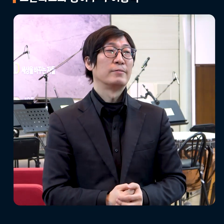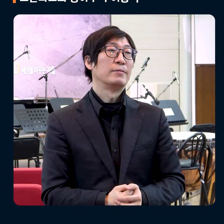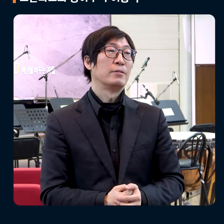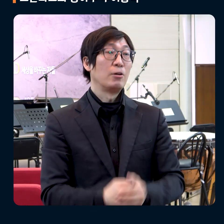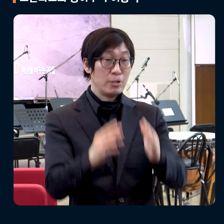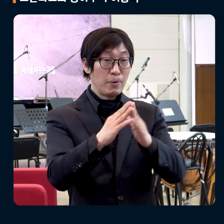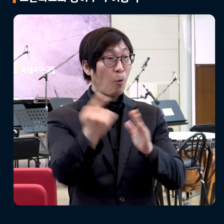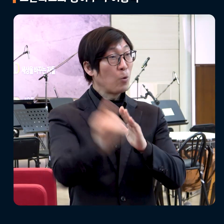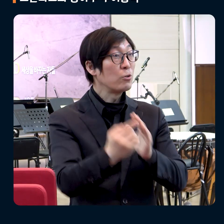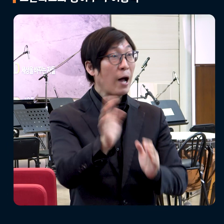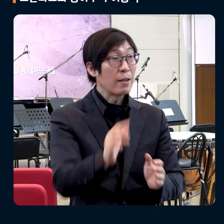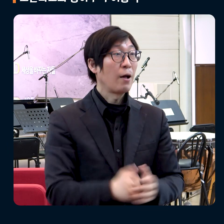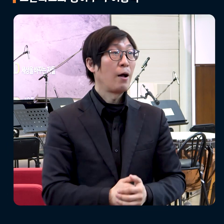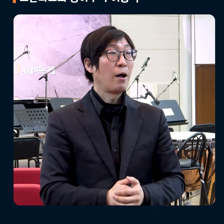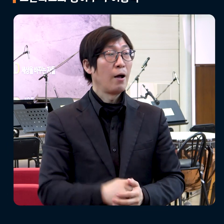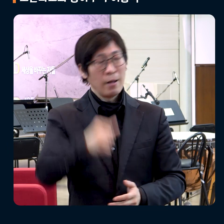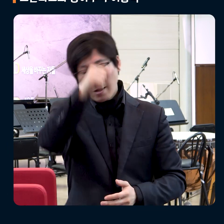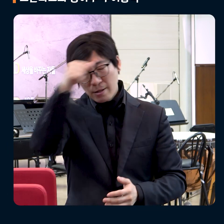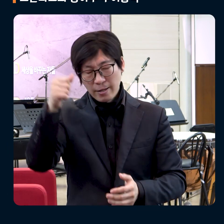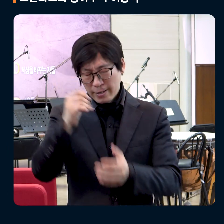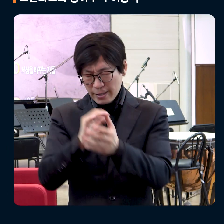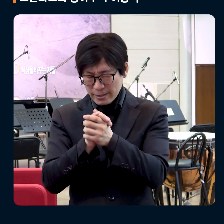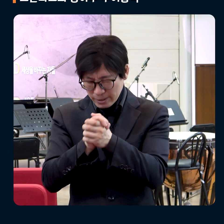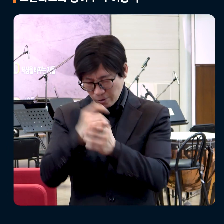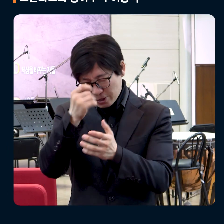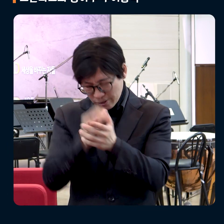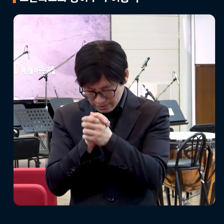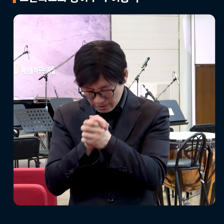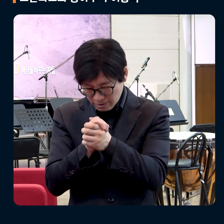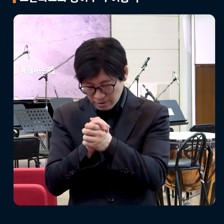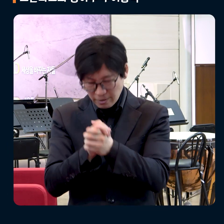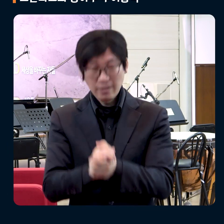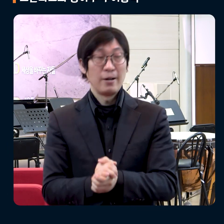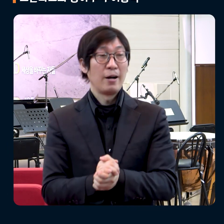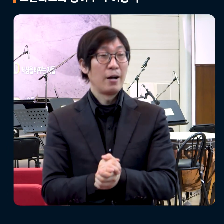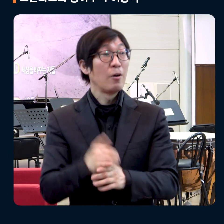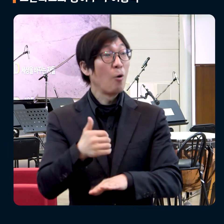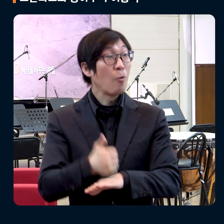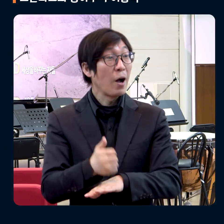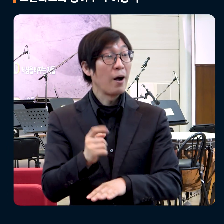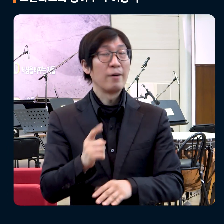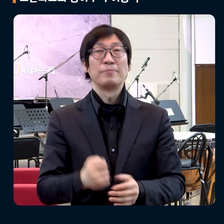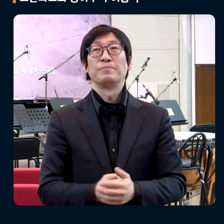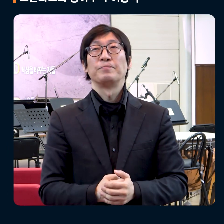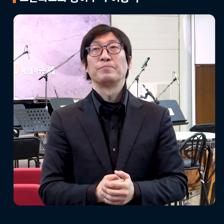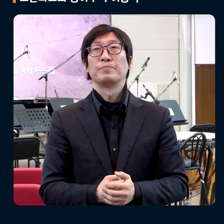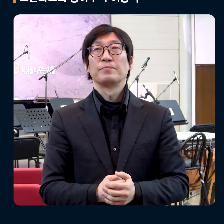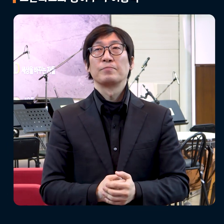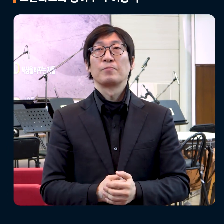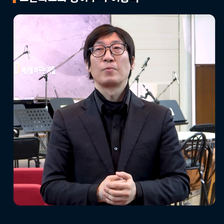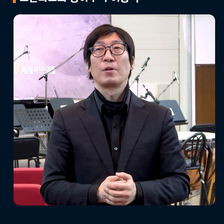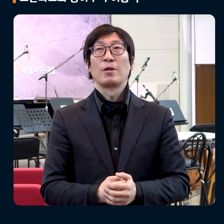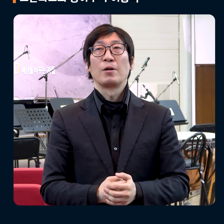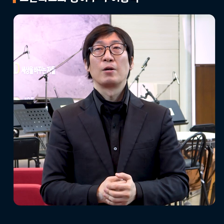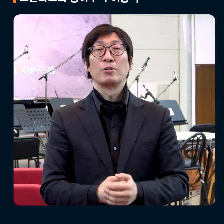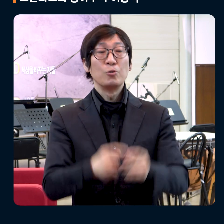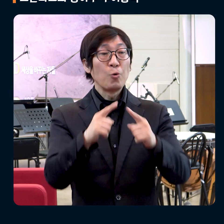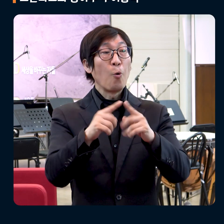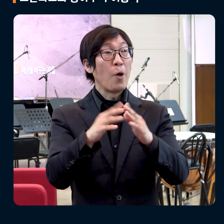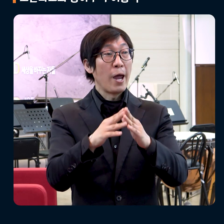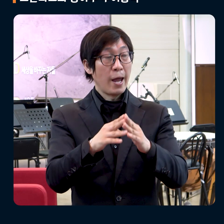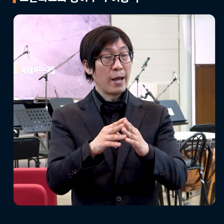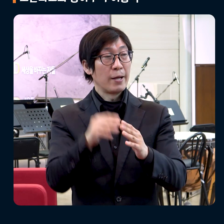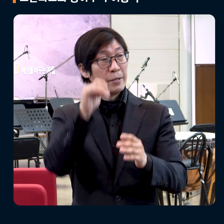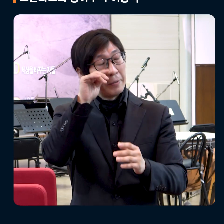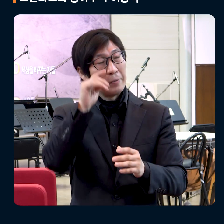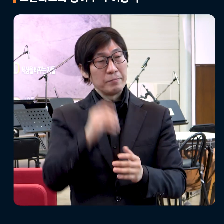그러면서 집도 안 들어오는 거예요. 장로님이 기도하시다가 안 되겠다 해서 여러분